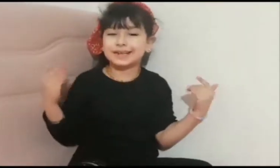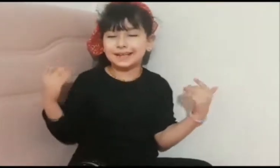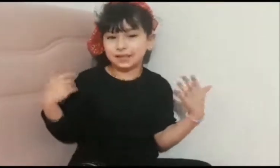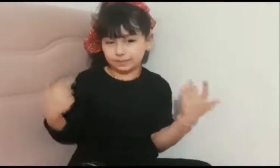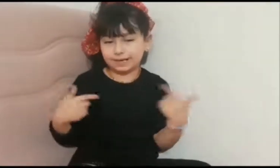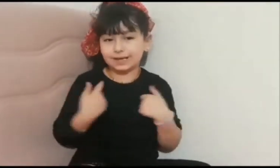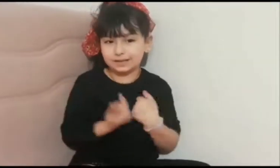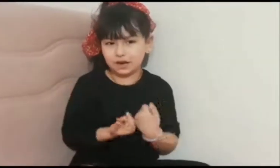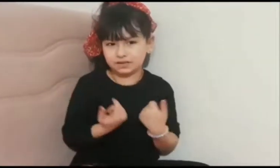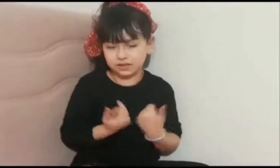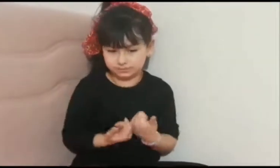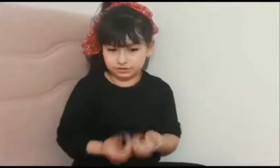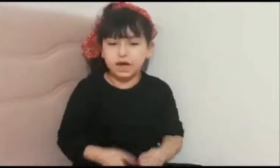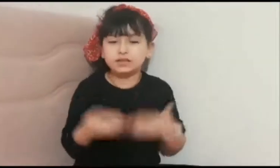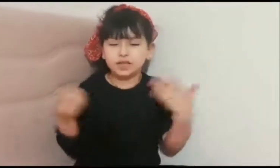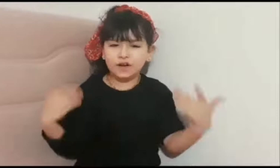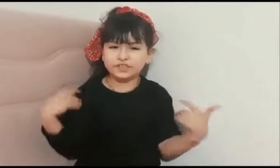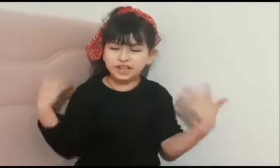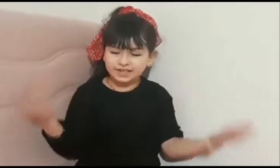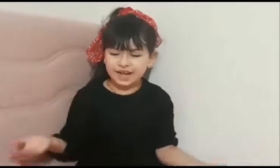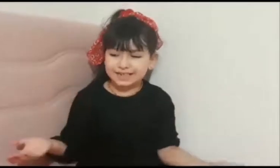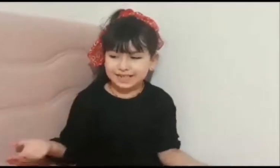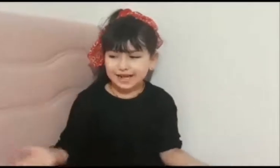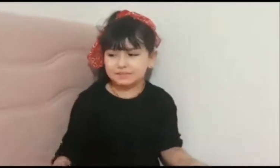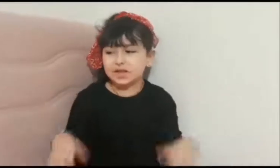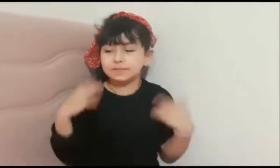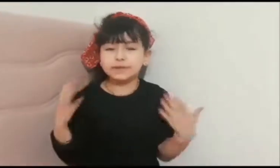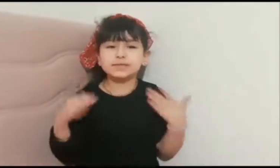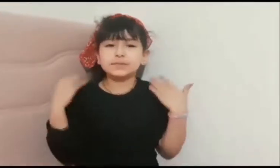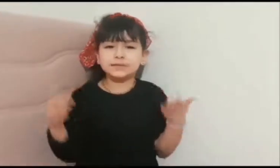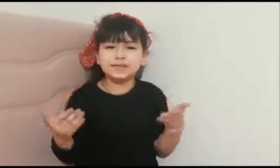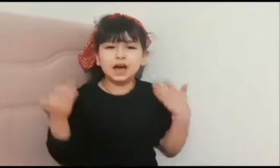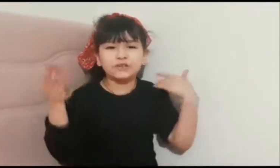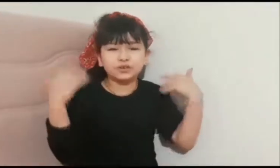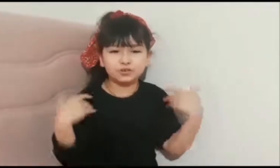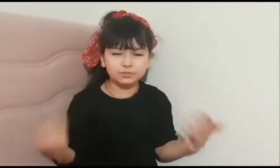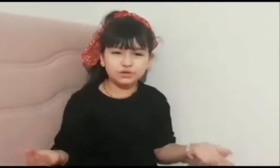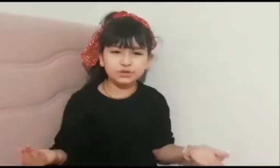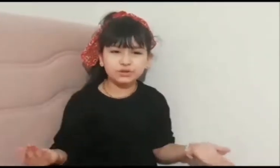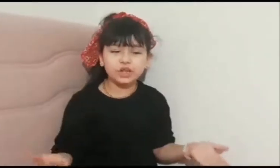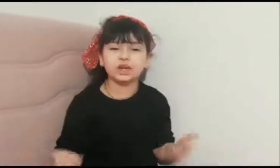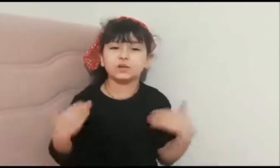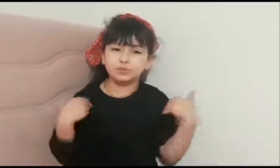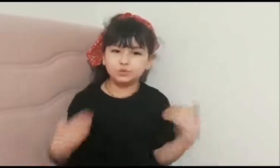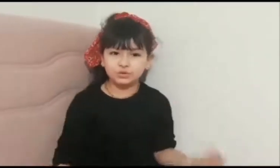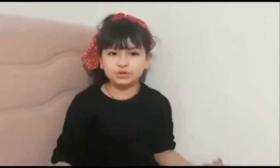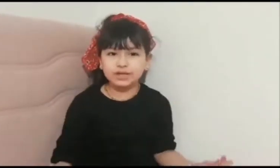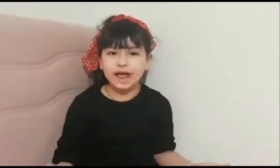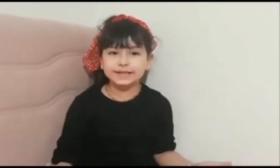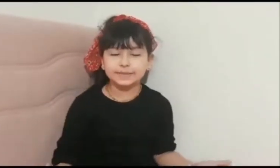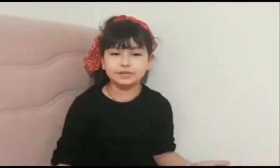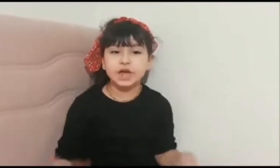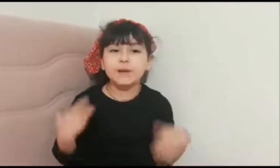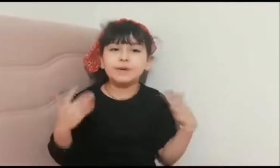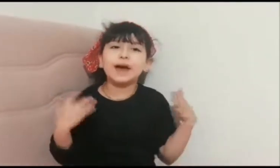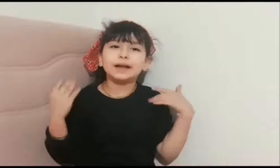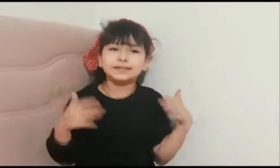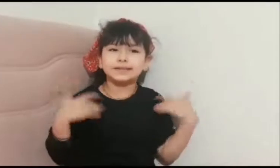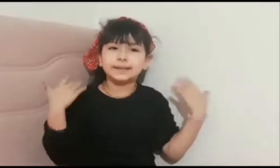leyleği yemeğe davet etmiş. Davet ederken de bizde misafir umduğum değil, bulduğum yer demiş. Meğer tilki